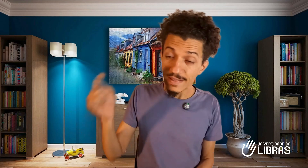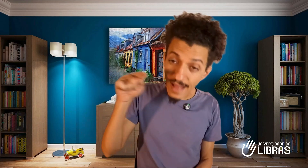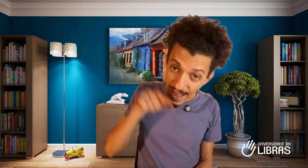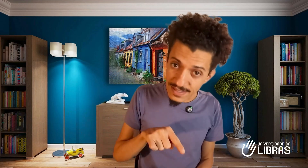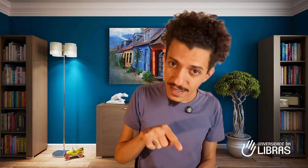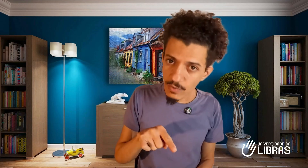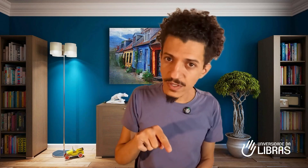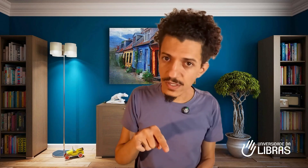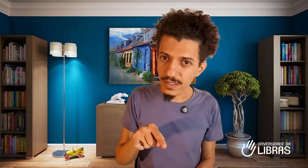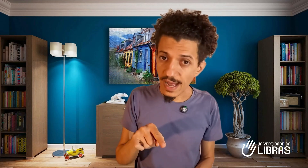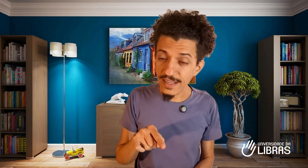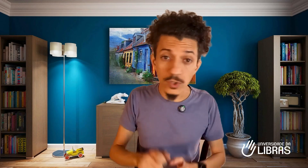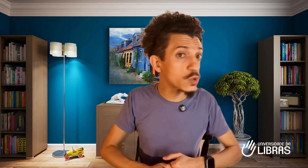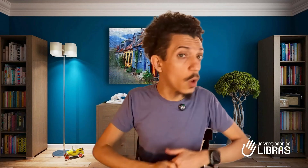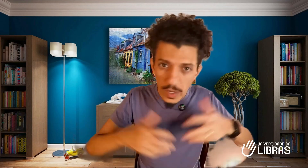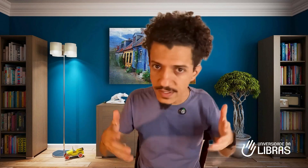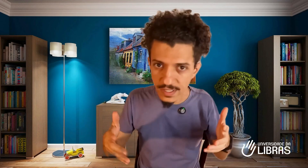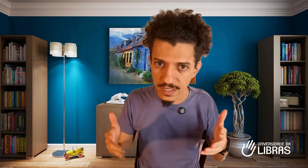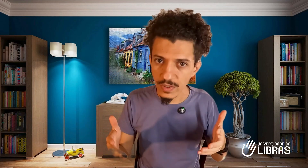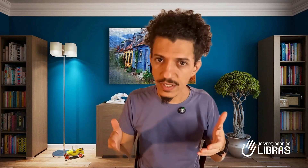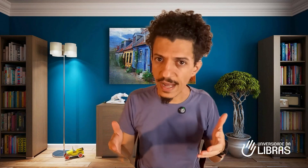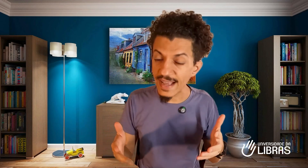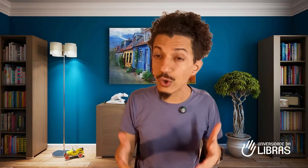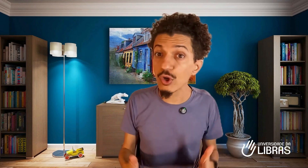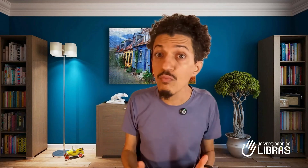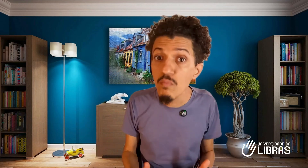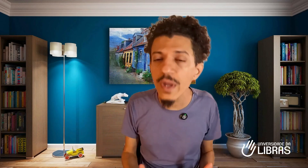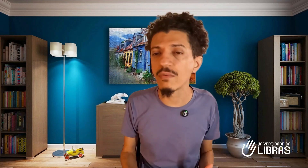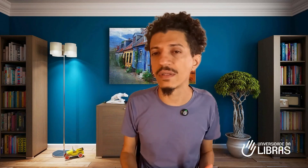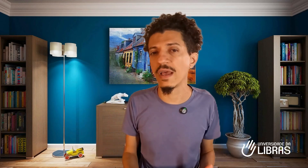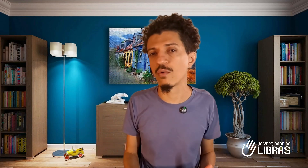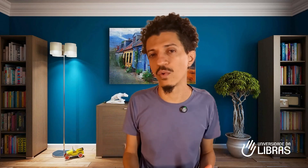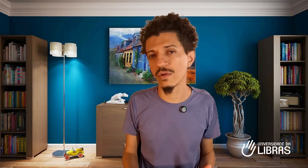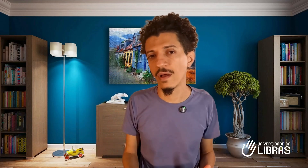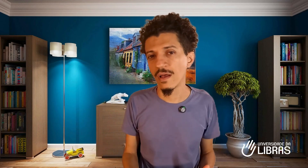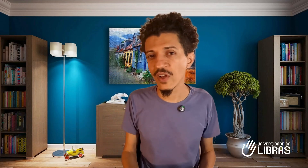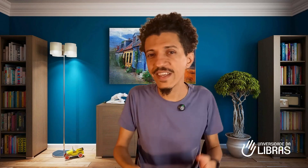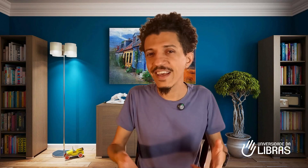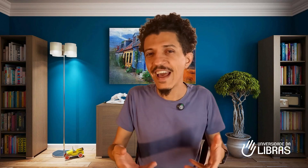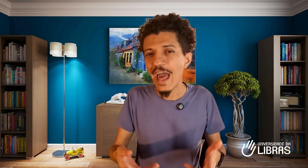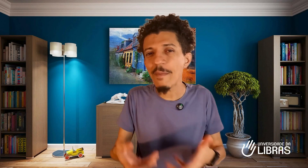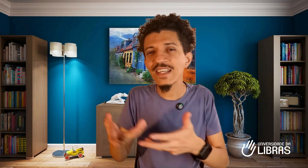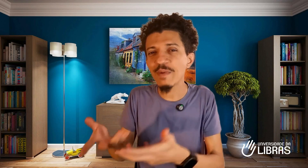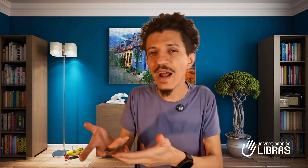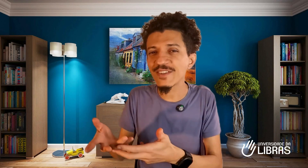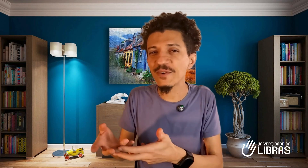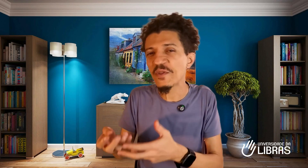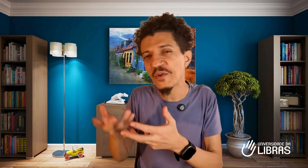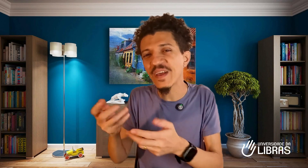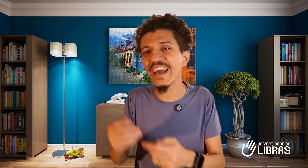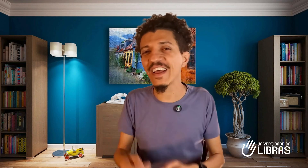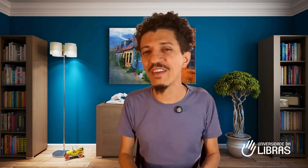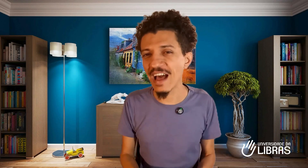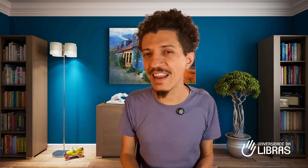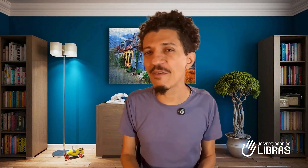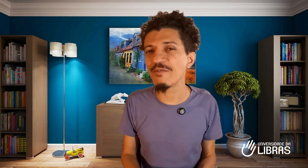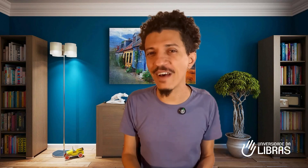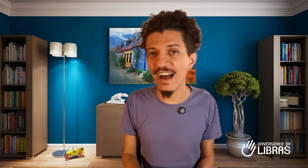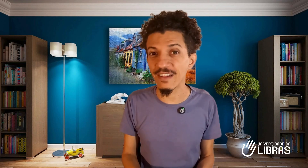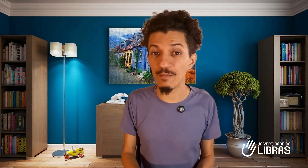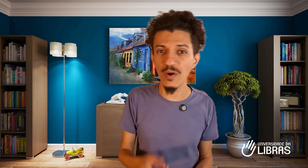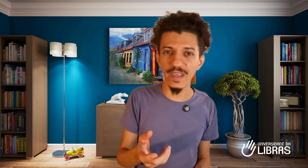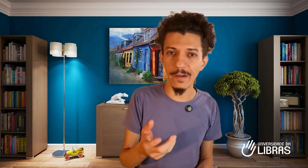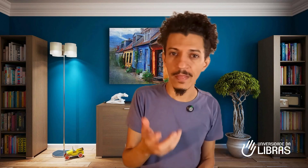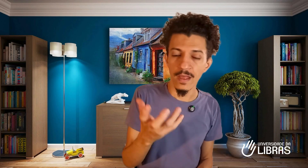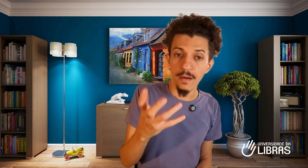Mas nas línguas de sinais, todas as línguas de sinais usam muito esse recurso. Só que é mais prático do que na língua